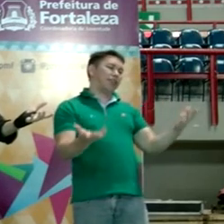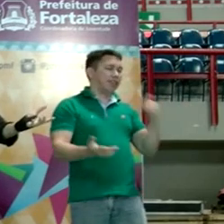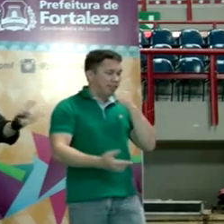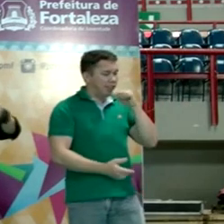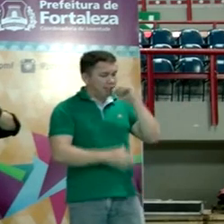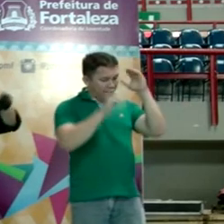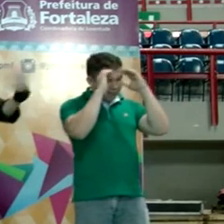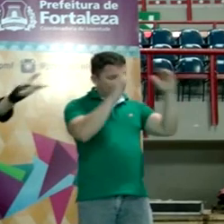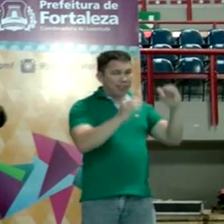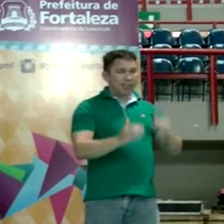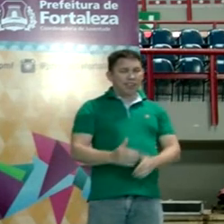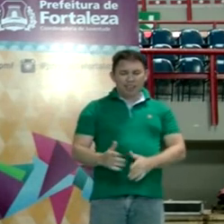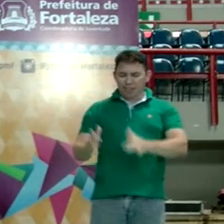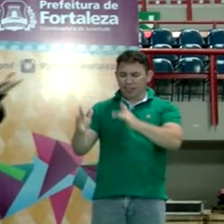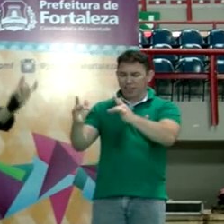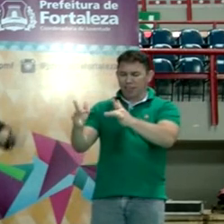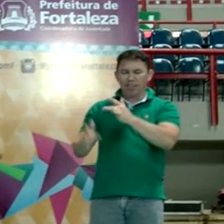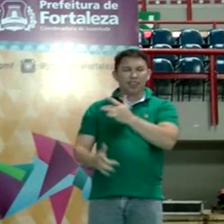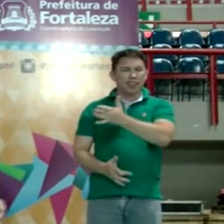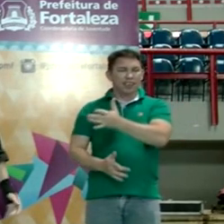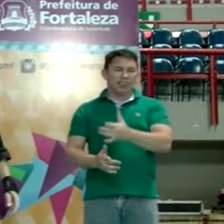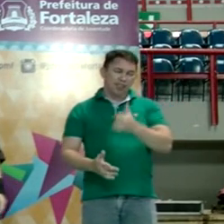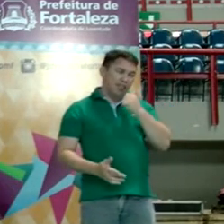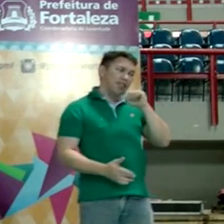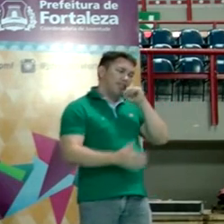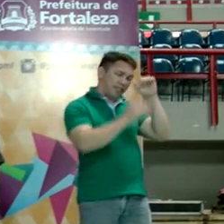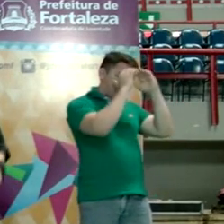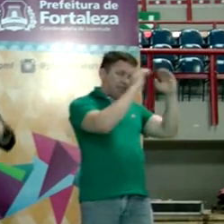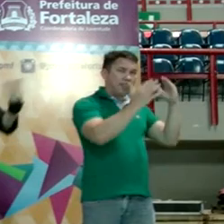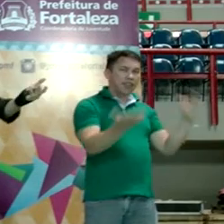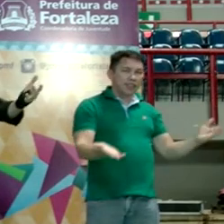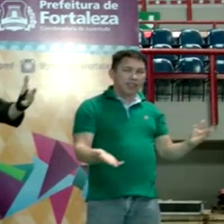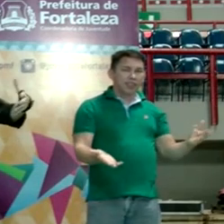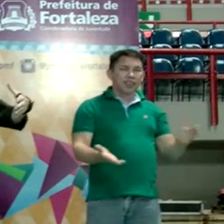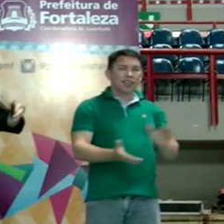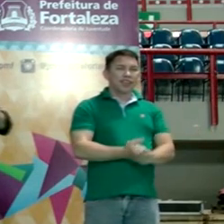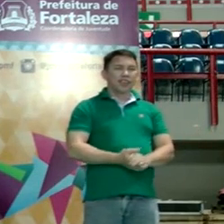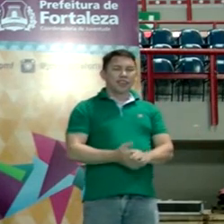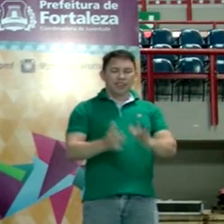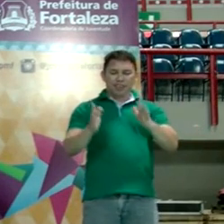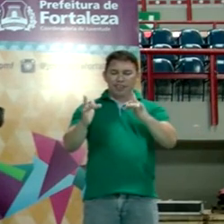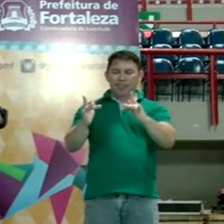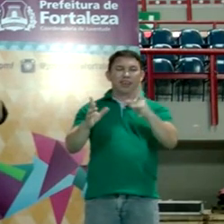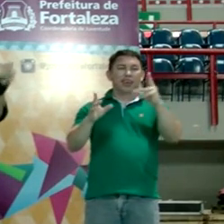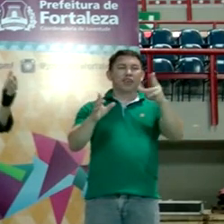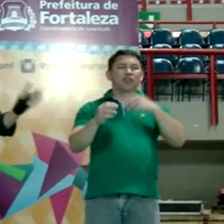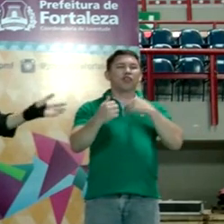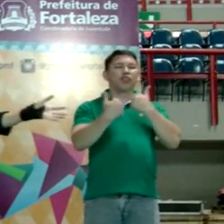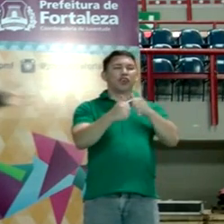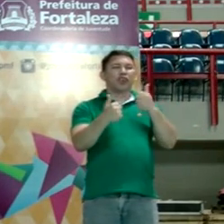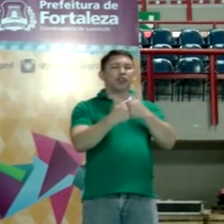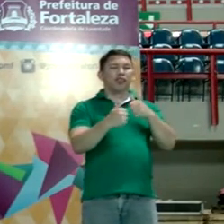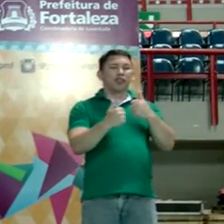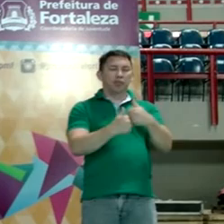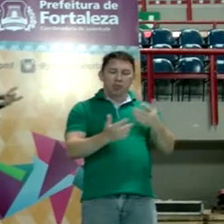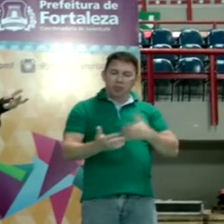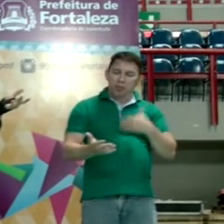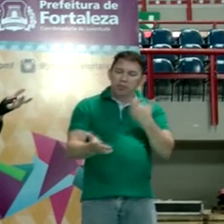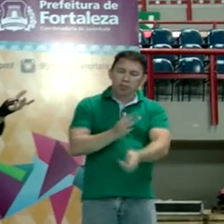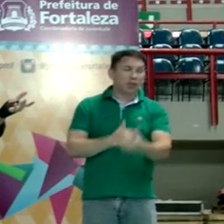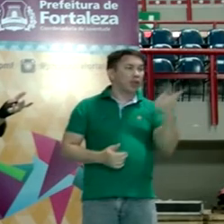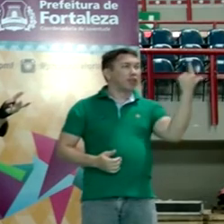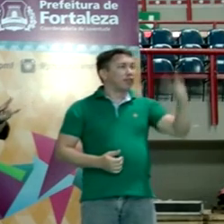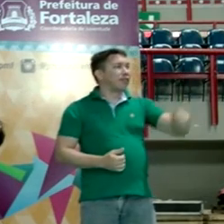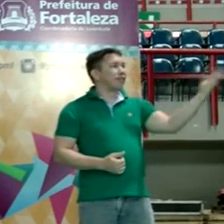filho? Quer comparar com mãe com namorado? Né? Namorado, rapaz, é igual o grande circular. Você perde um, passa outro logo em